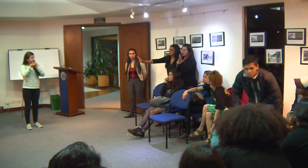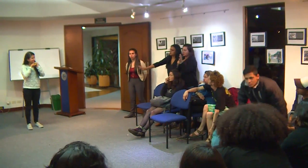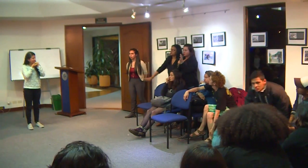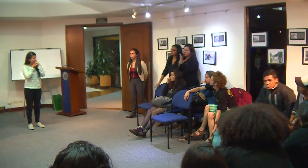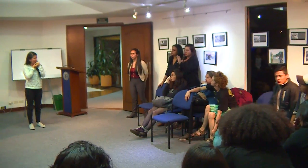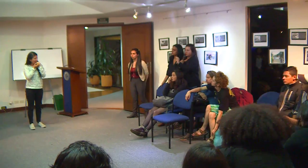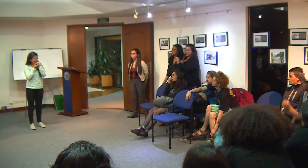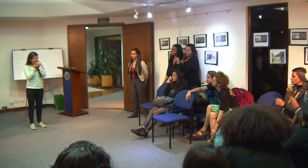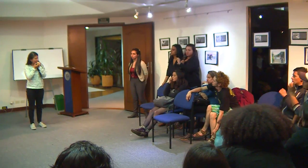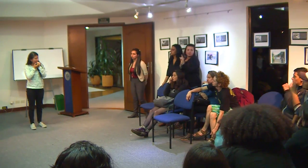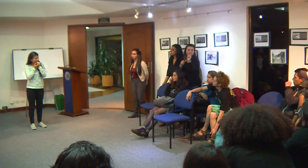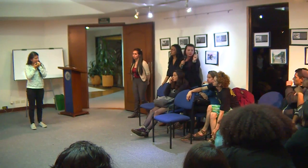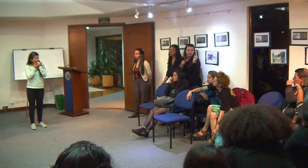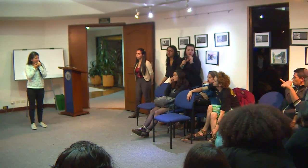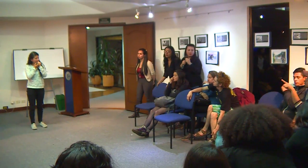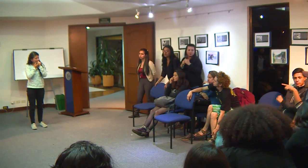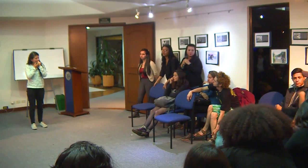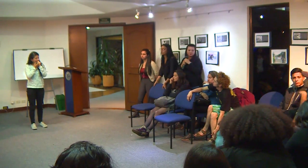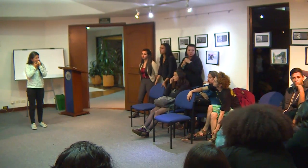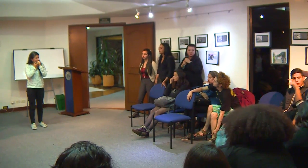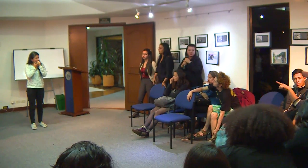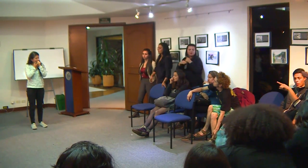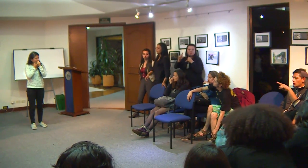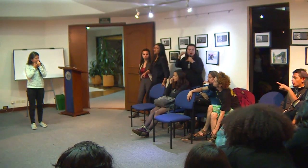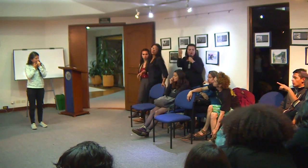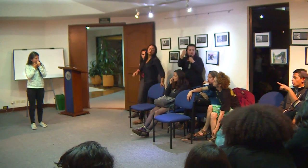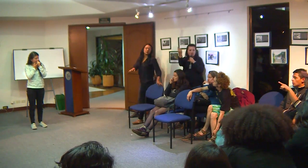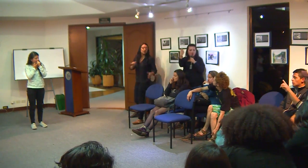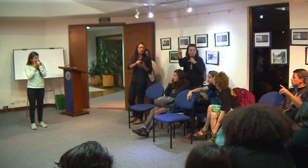general? Dice William.